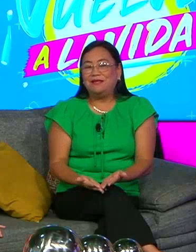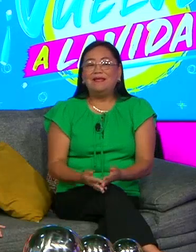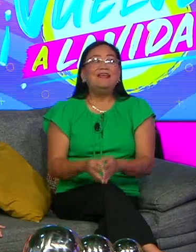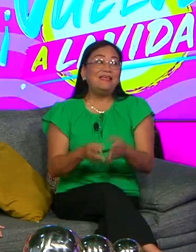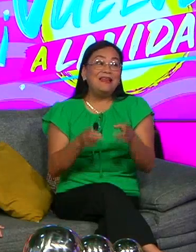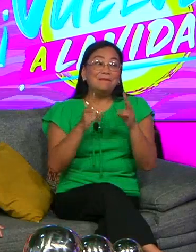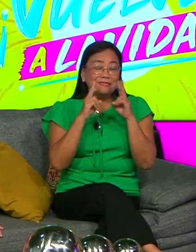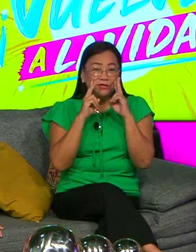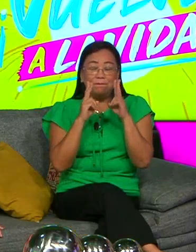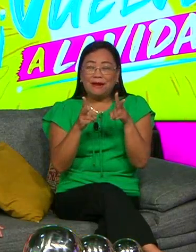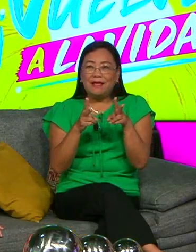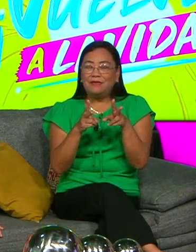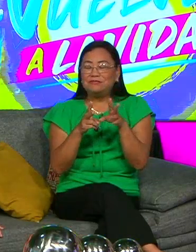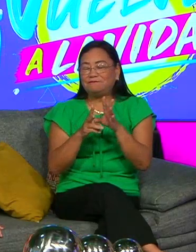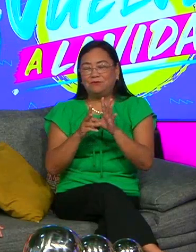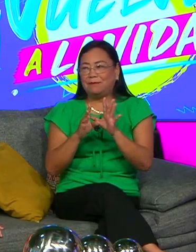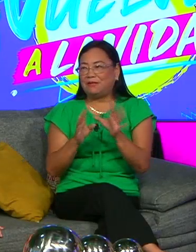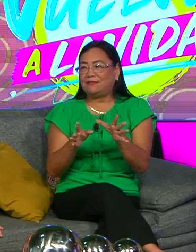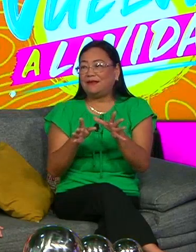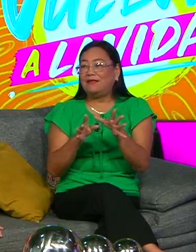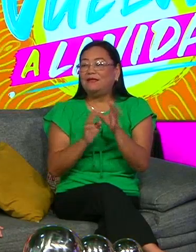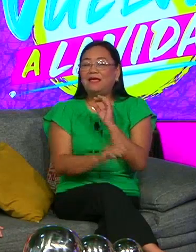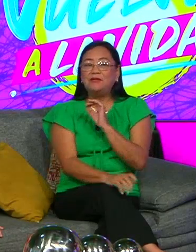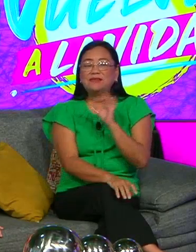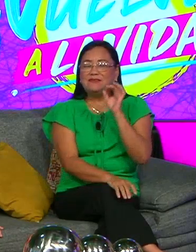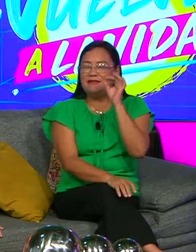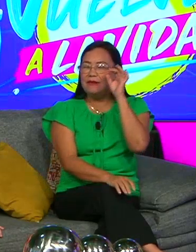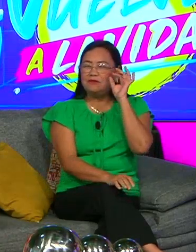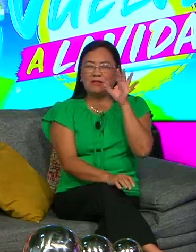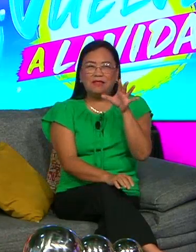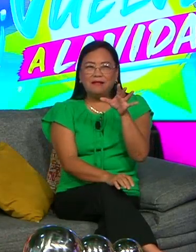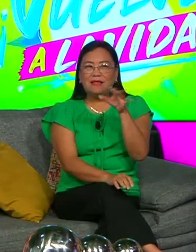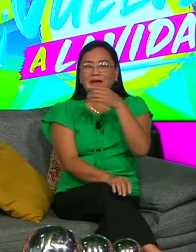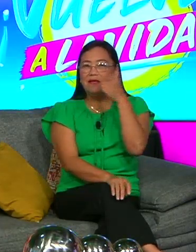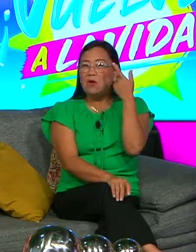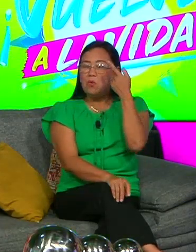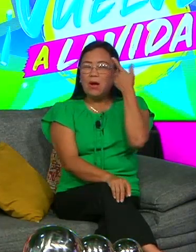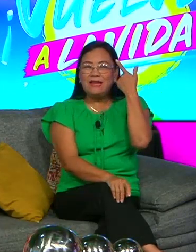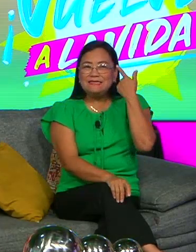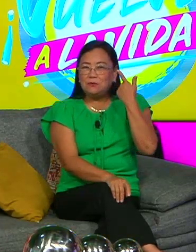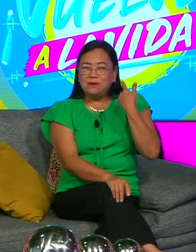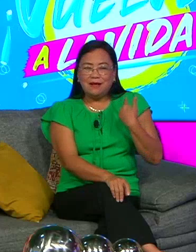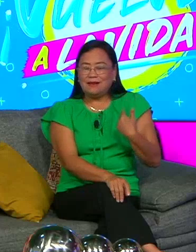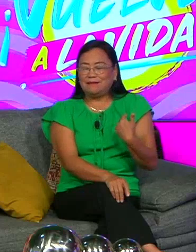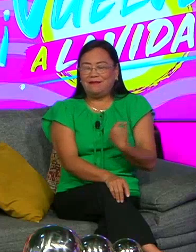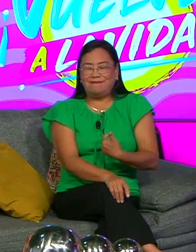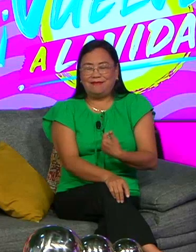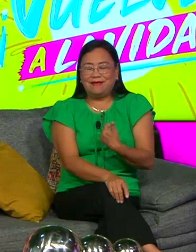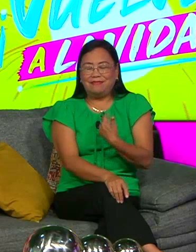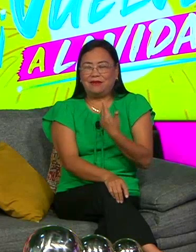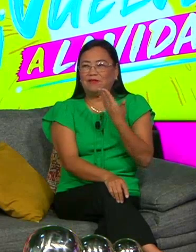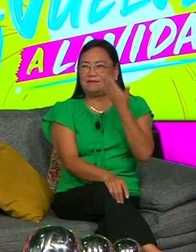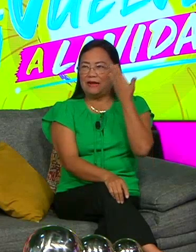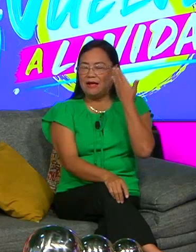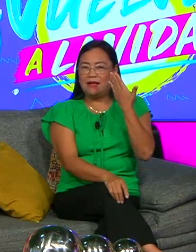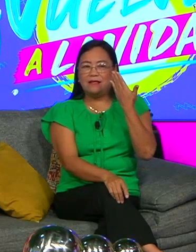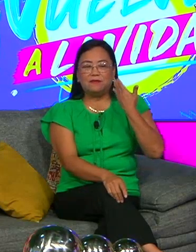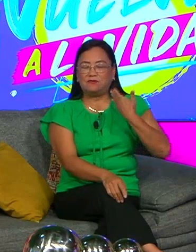Claro. Y la visión para ellos es fundamental. Ellos enseguida nos detectan cuál es una característica de nuestra cara, de nuestro